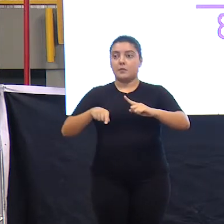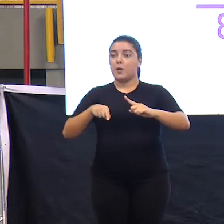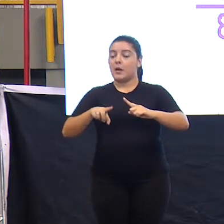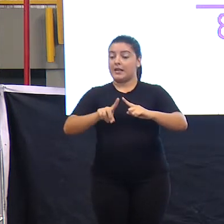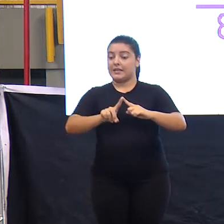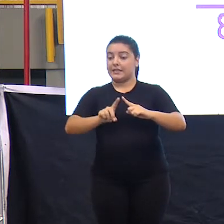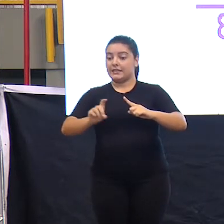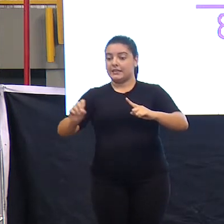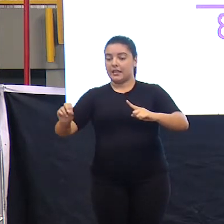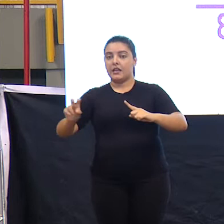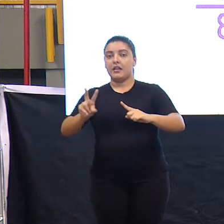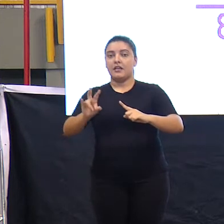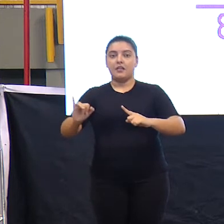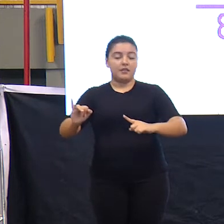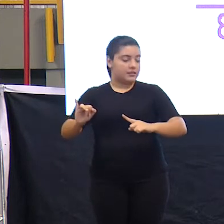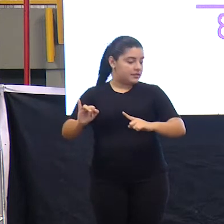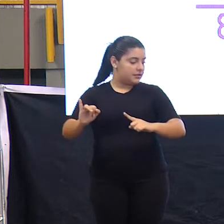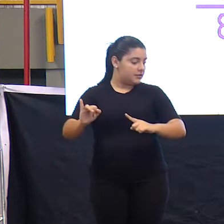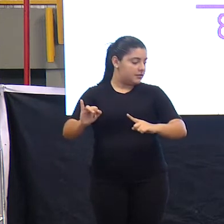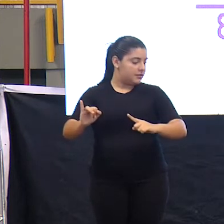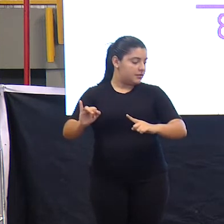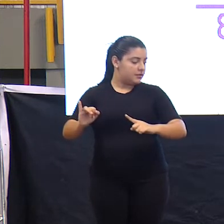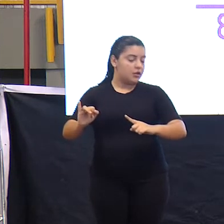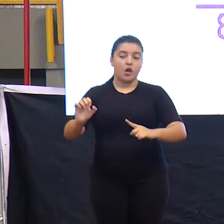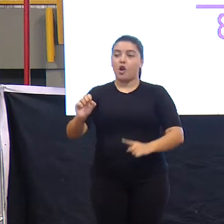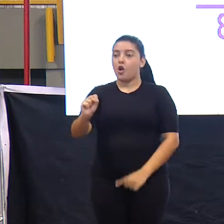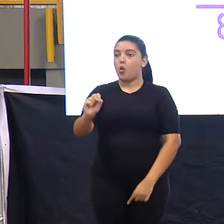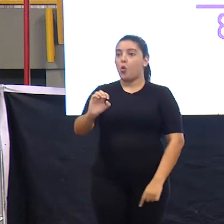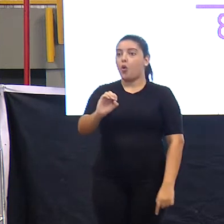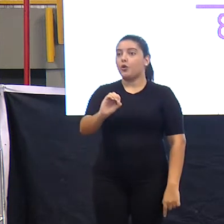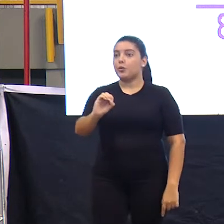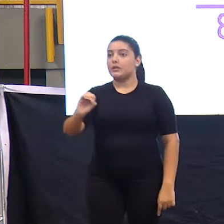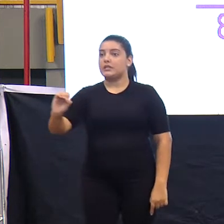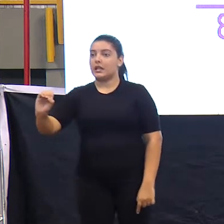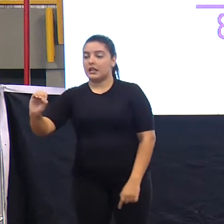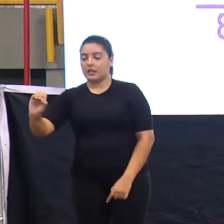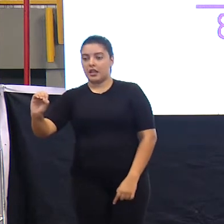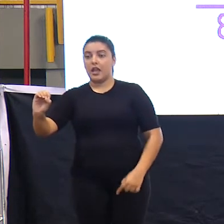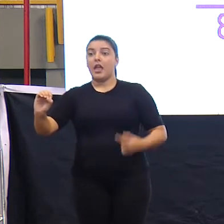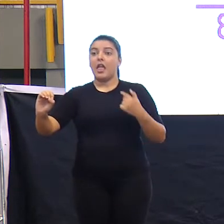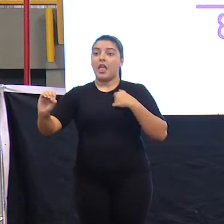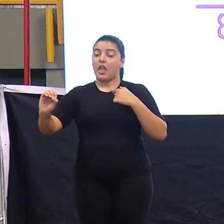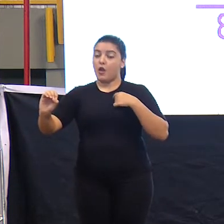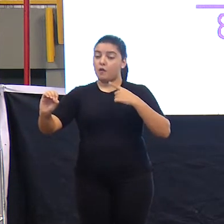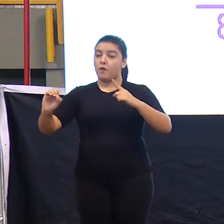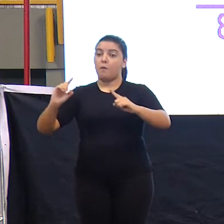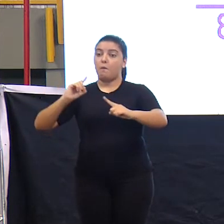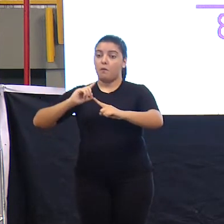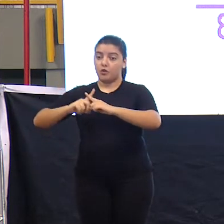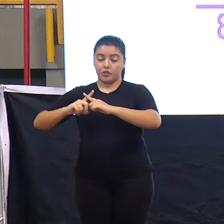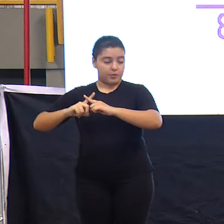100 e ele vai virar quanto? 800. E eu vou multiplicar